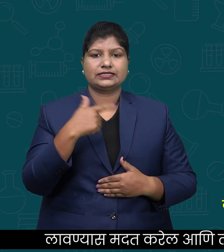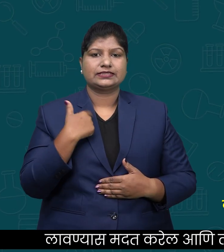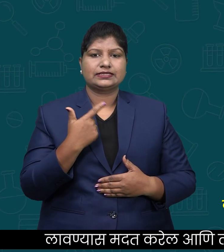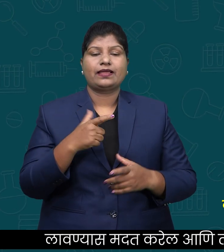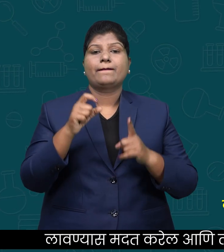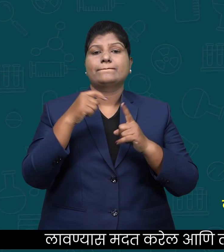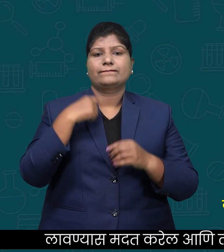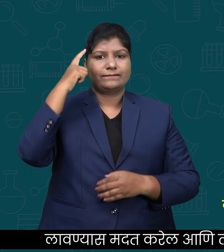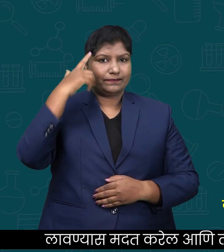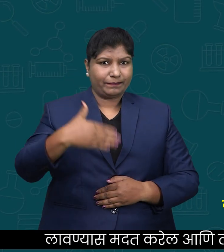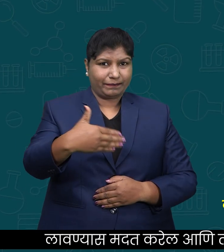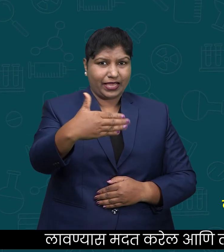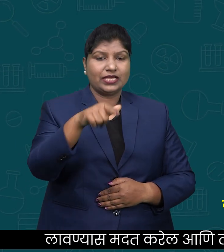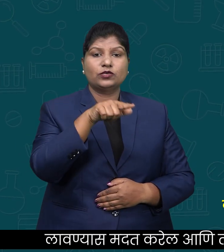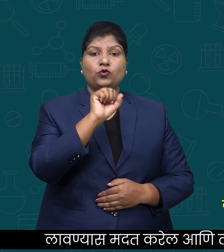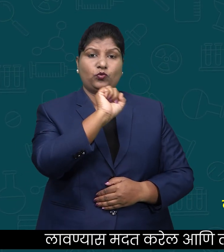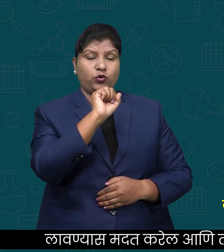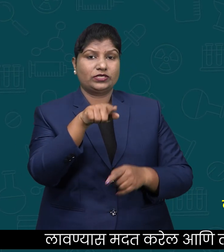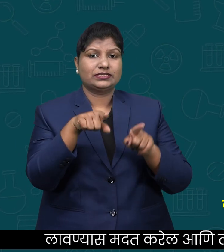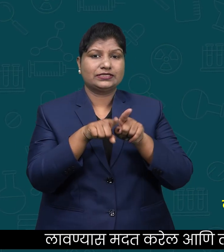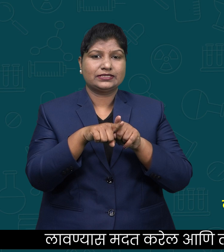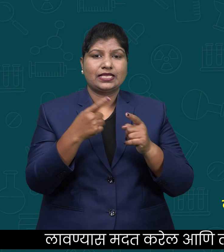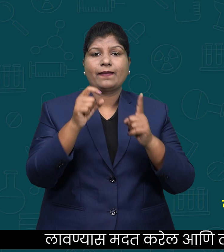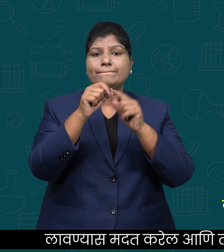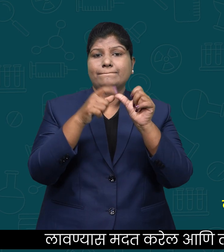करेल आणि त्यातून रेणूच्या आकाराचा अंदाज येईल.